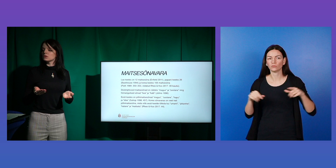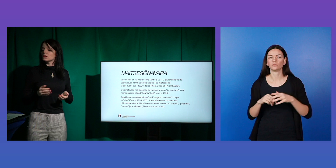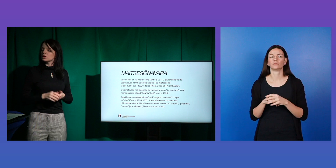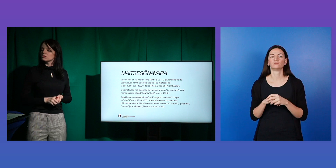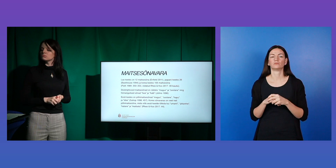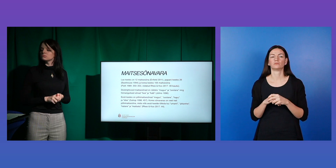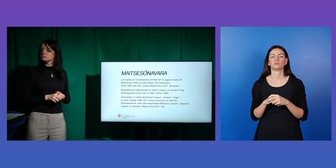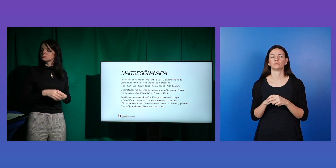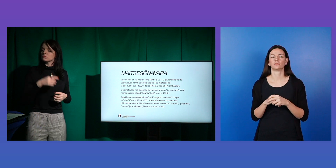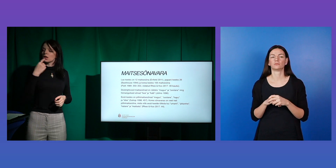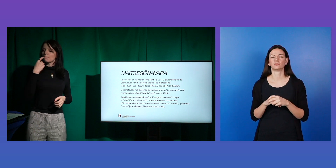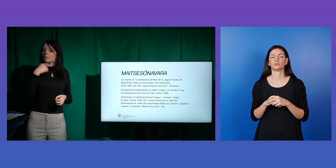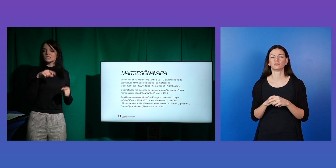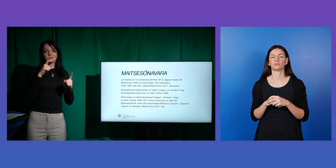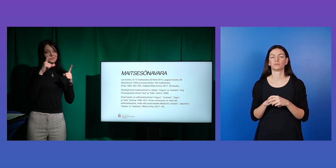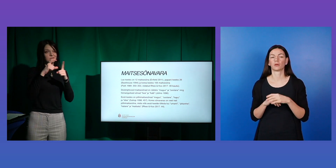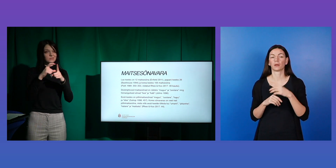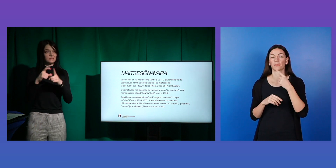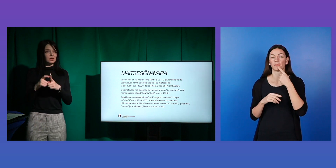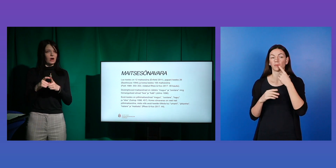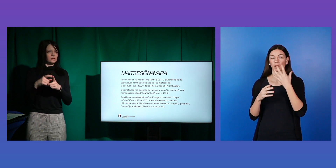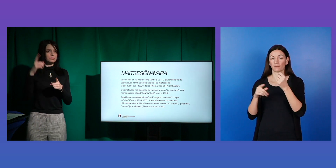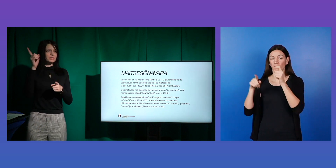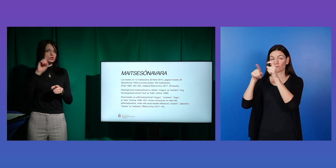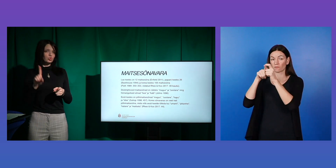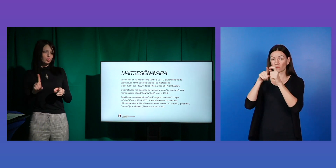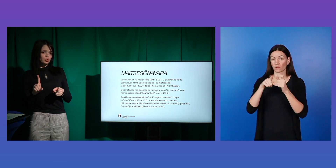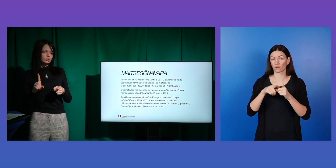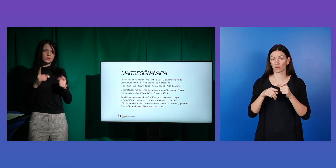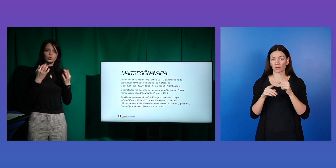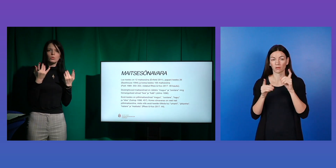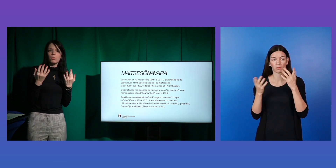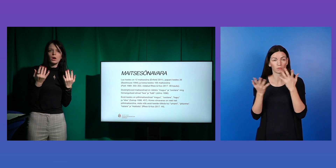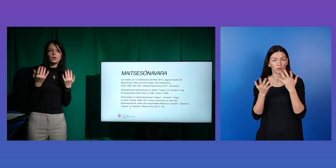Erinevates kultuurides, erinevates keeltes.